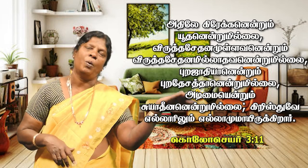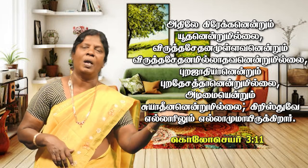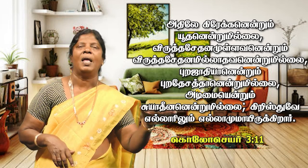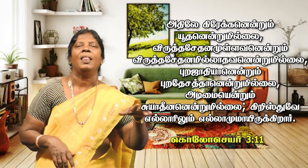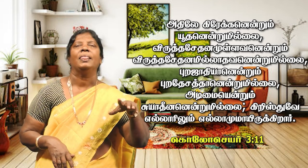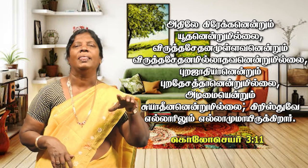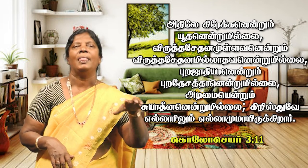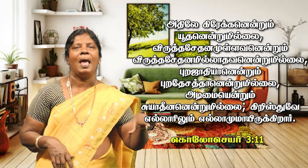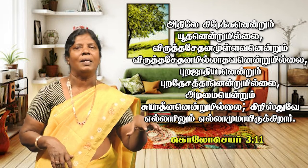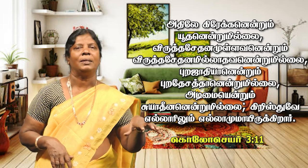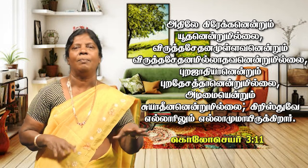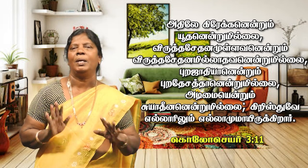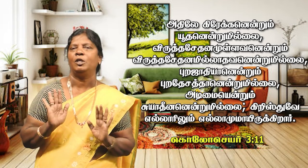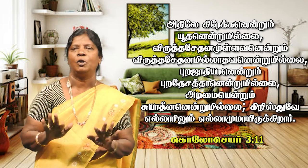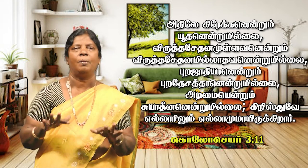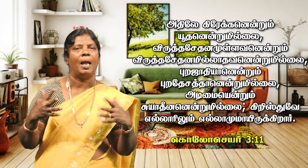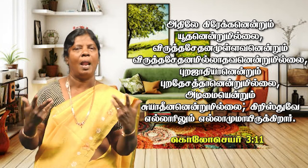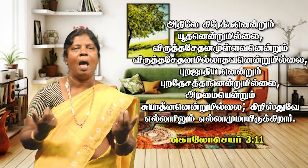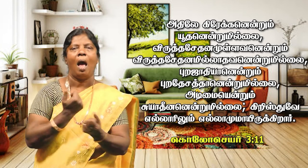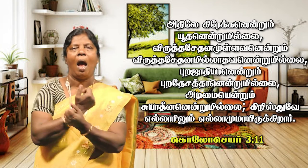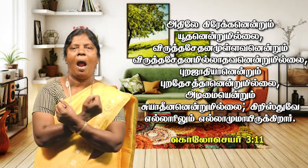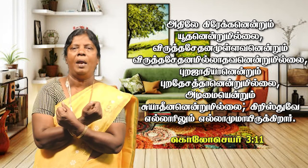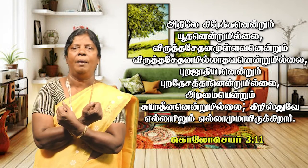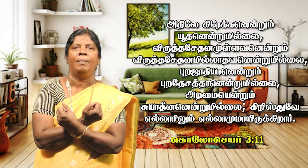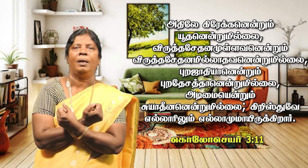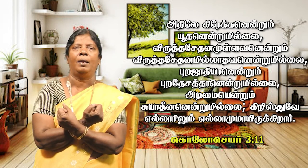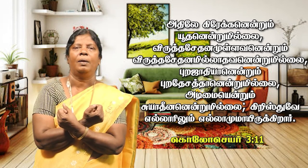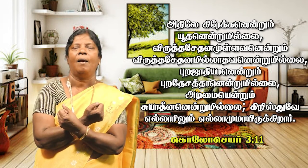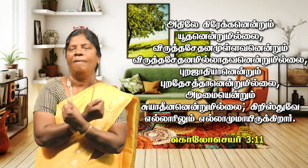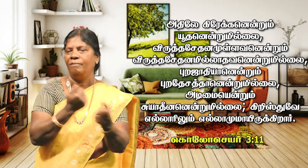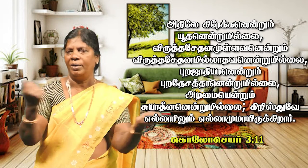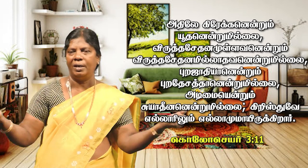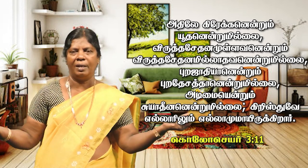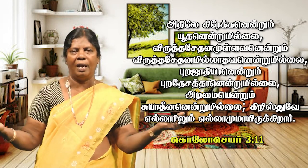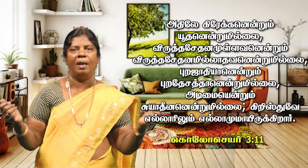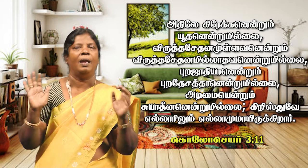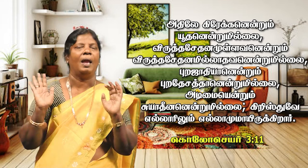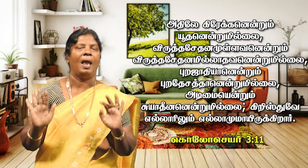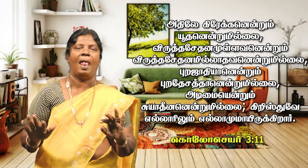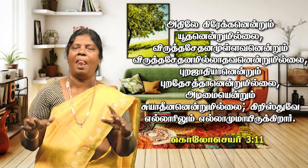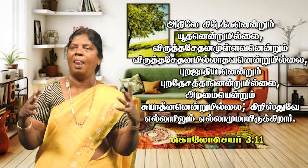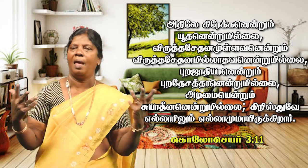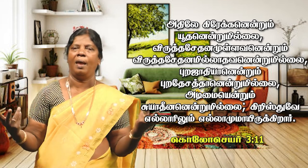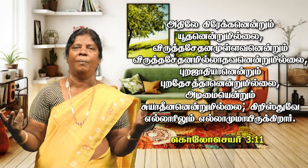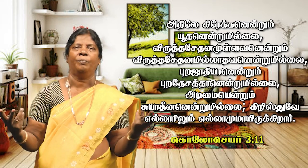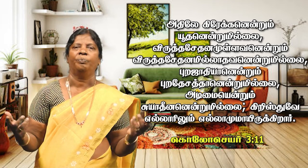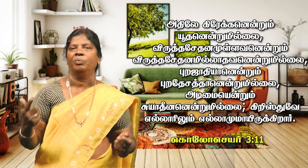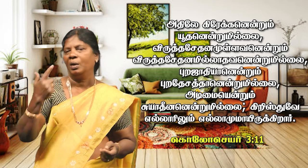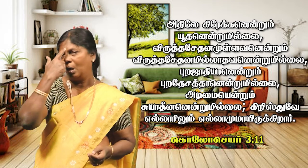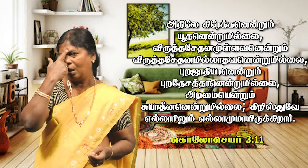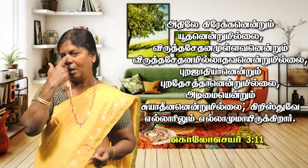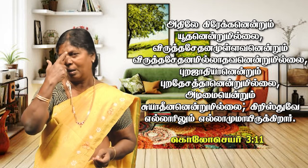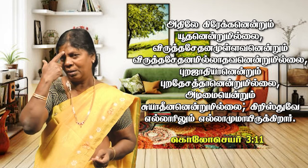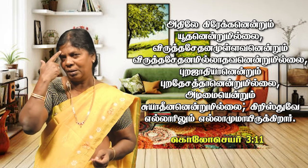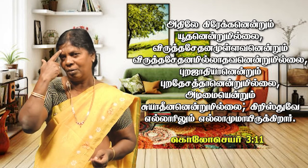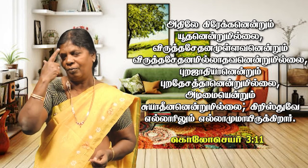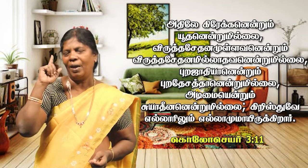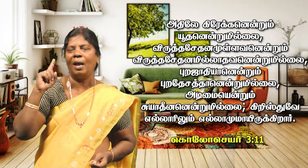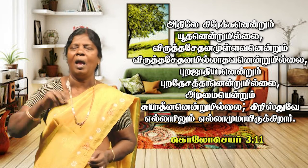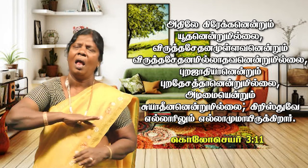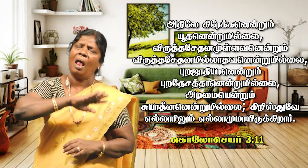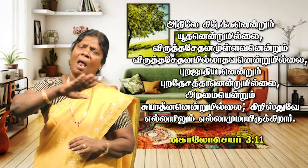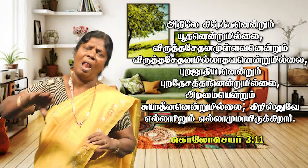புற தேசத்தான் என்றும் இல்லை, அடிமை என்றும் சுயாதீனன் என்றும் இல்லை,